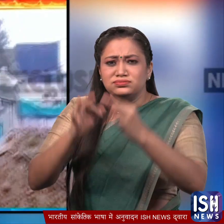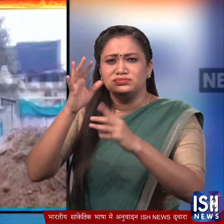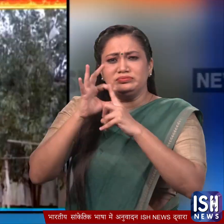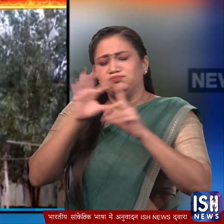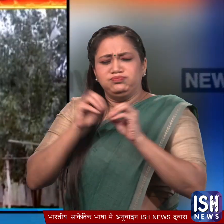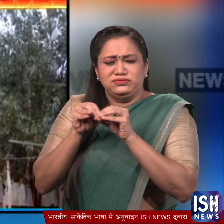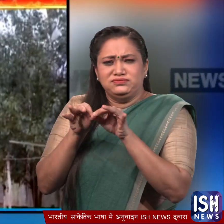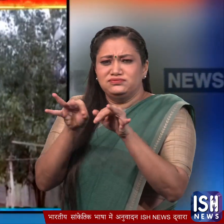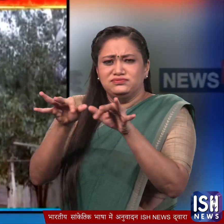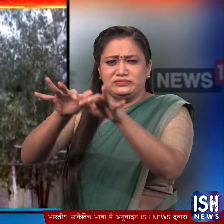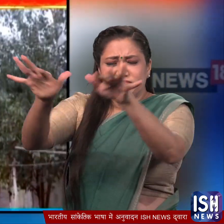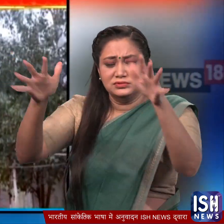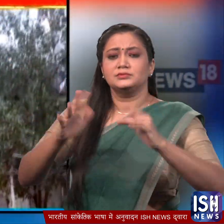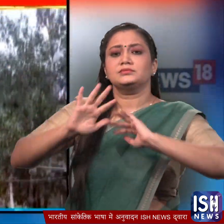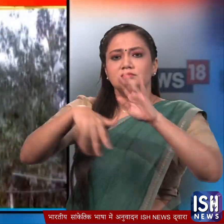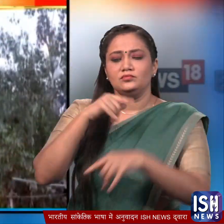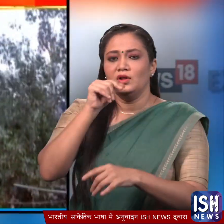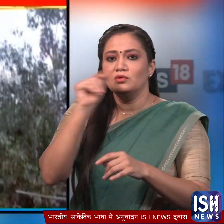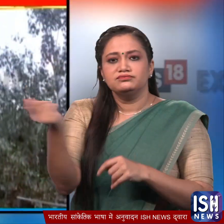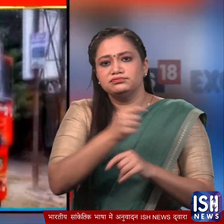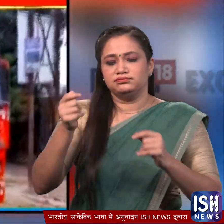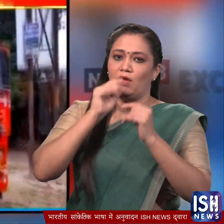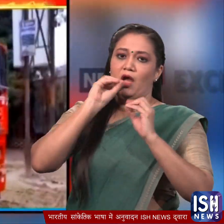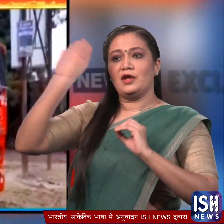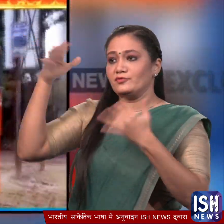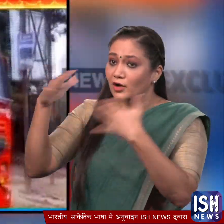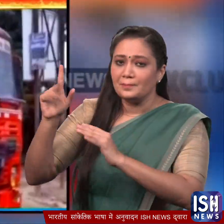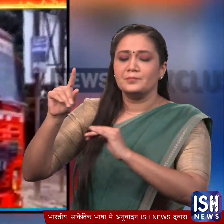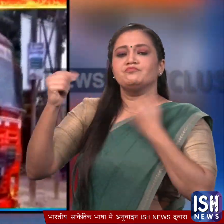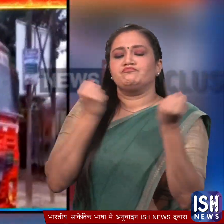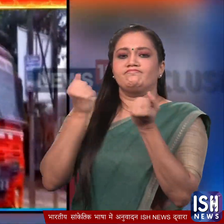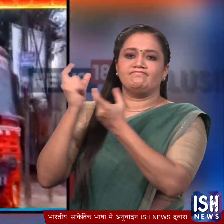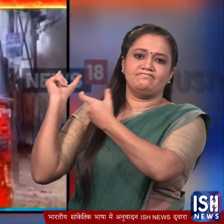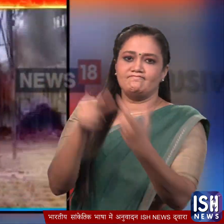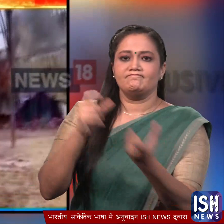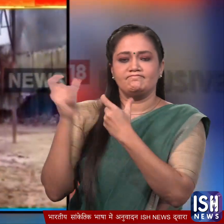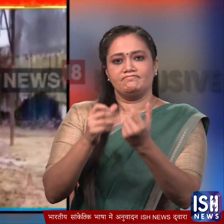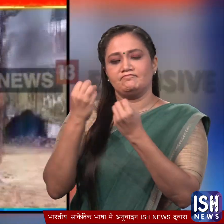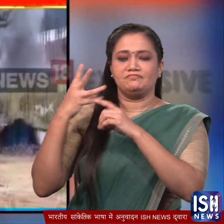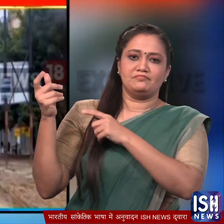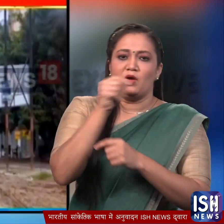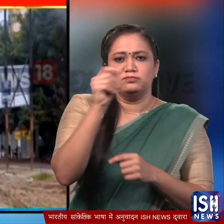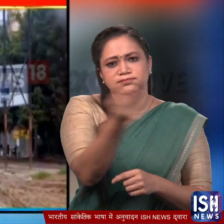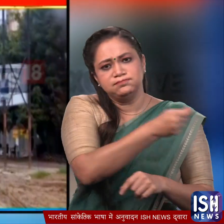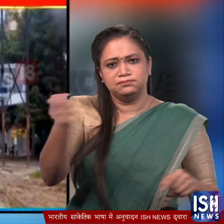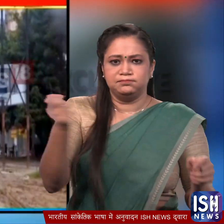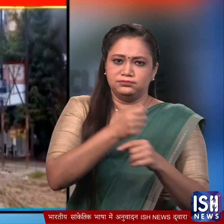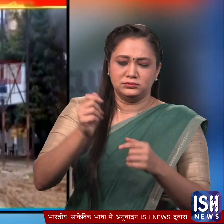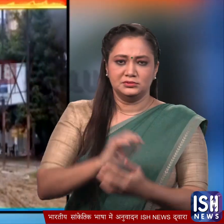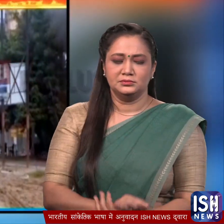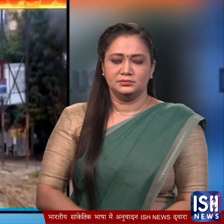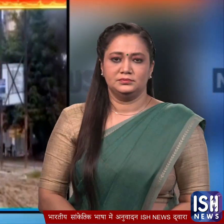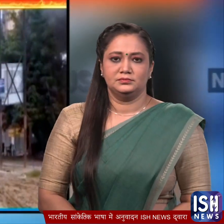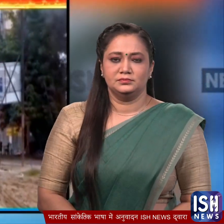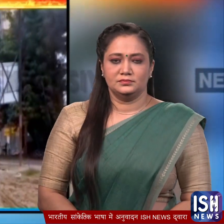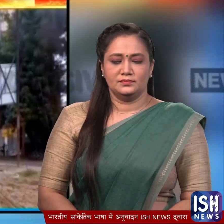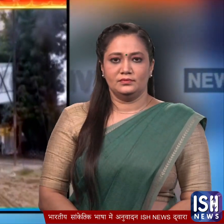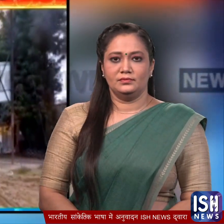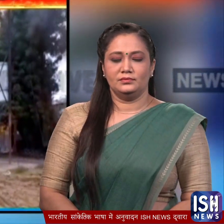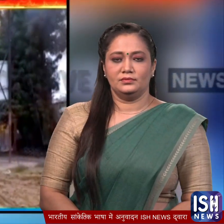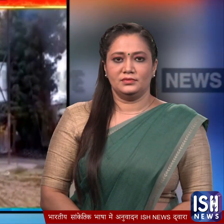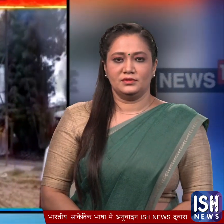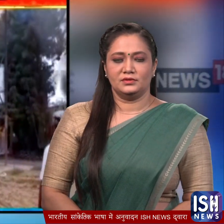जो प्ले स्टोर से ऐप हटाए जाने से पहले की हैं। इनमें जिक्र है कि हॉटशॉट्स की जगह पर राज कुंद्रा की कंपनी बॉलीफ्रेम नाम